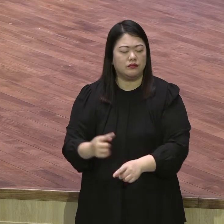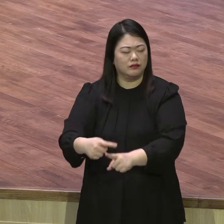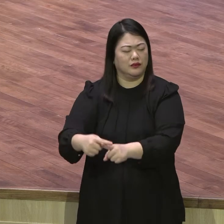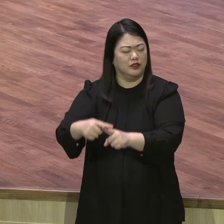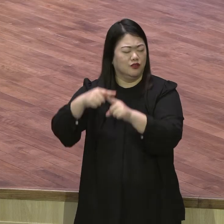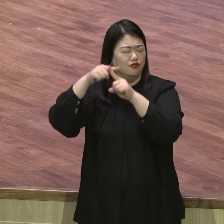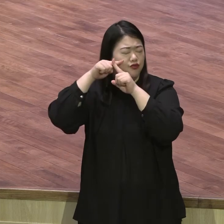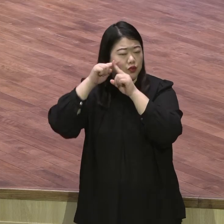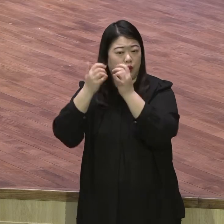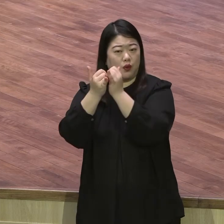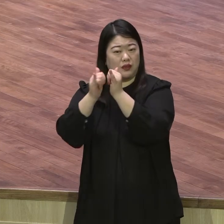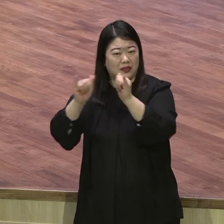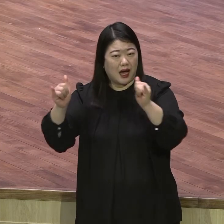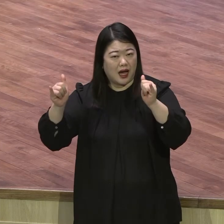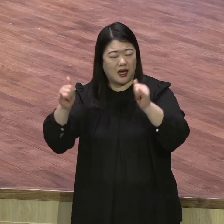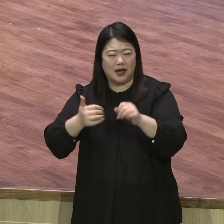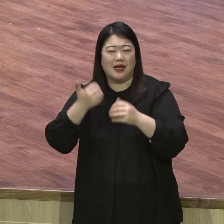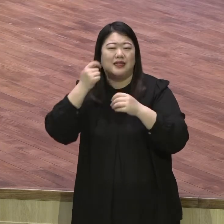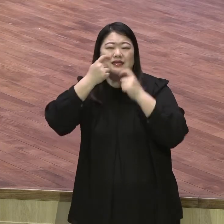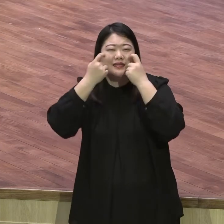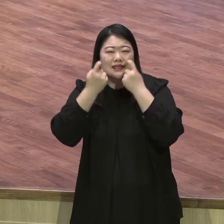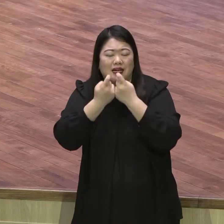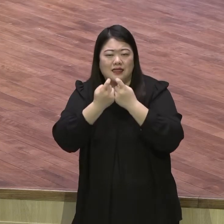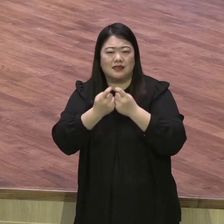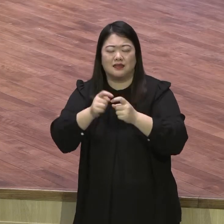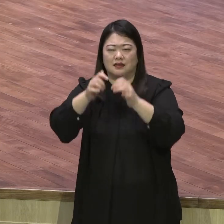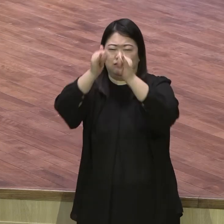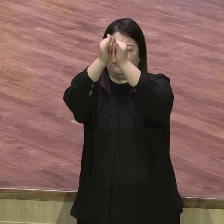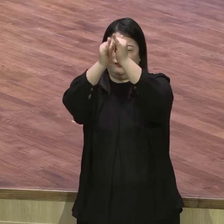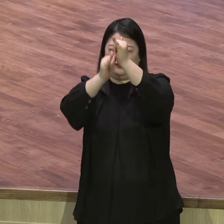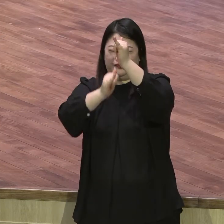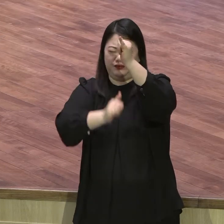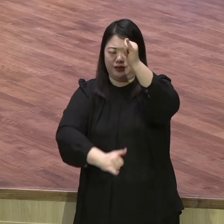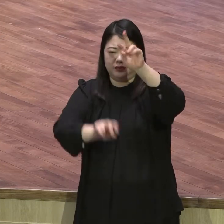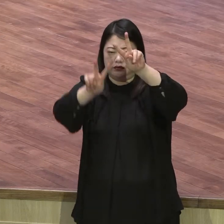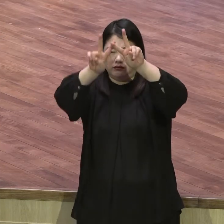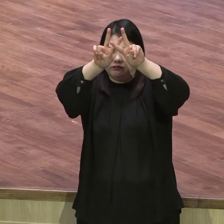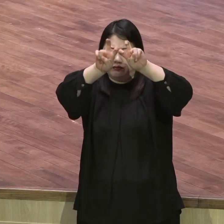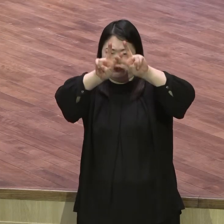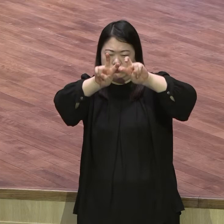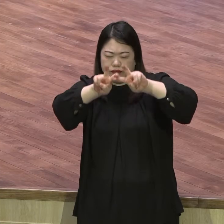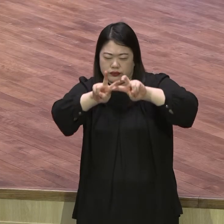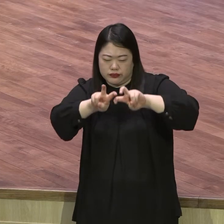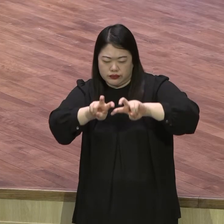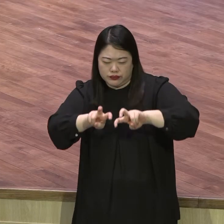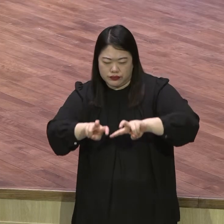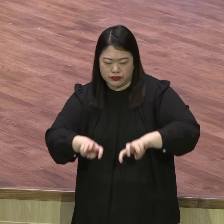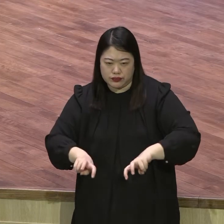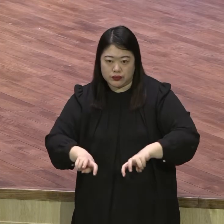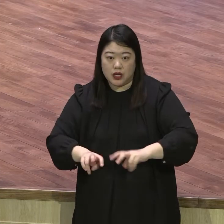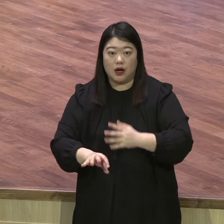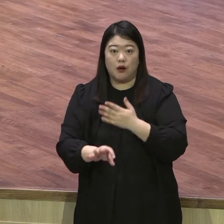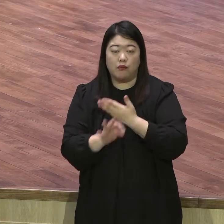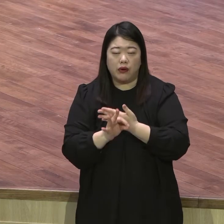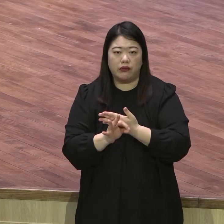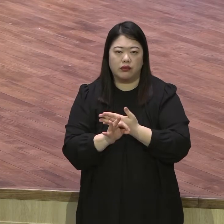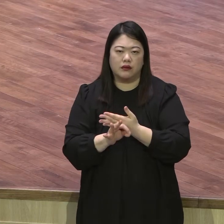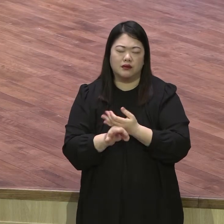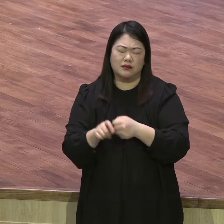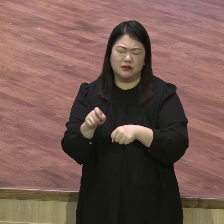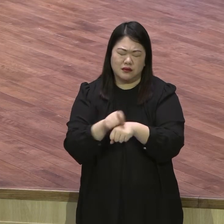순교자들을 하나하나 뜯어보고 그 발자취를 따라가 보면 한 가지 분명히 볼 수 있는 것이